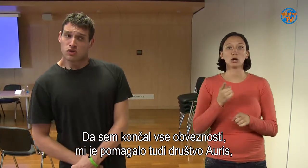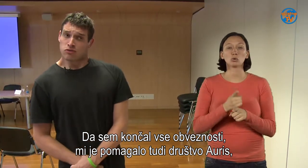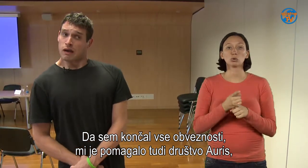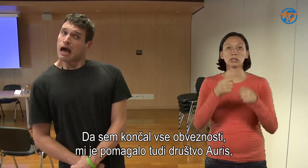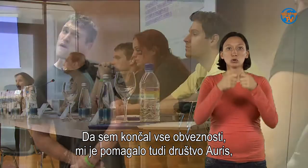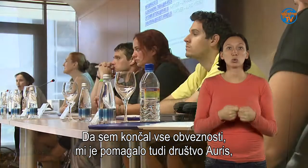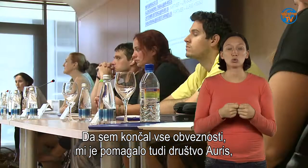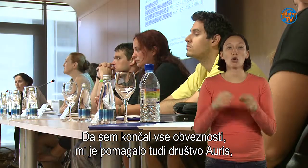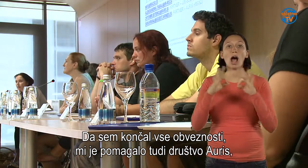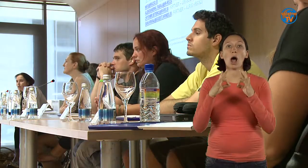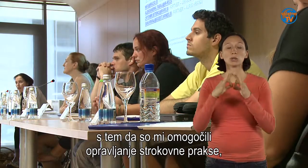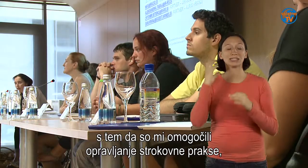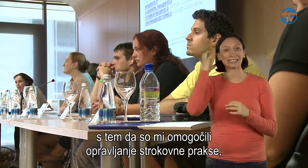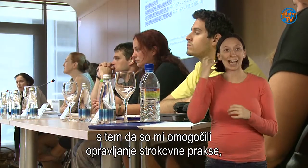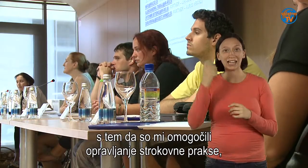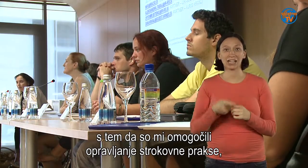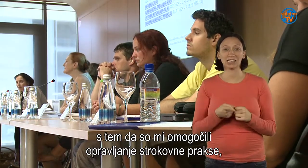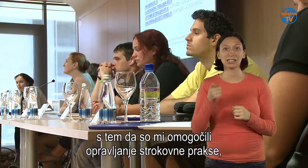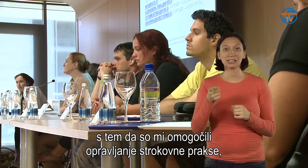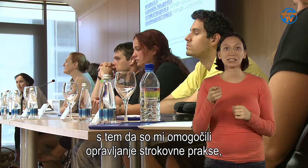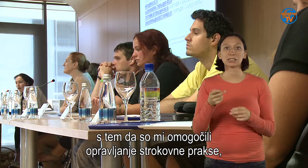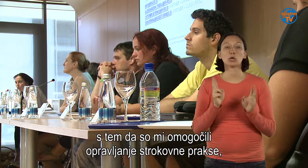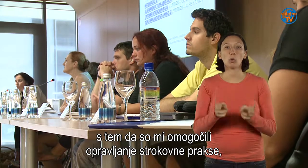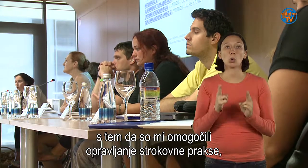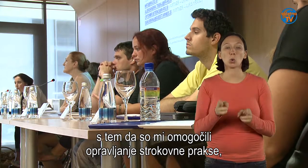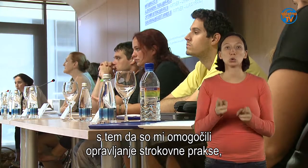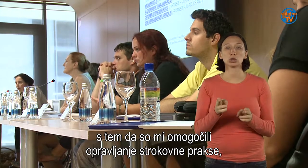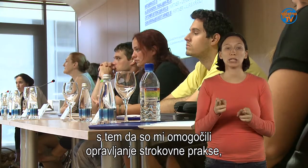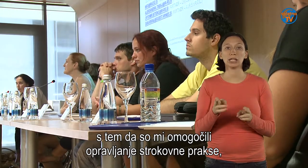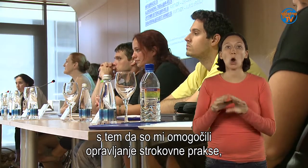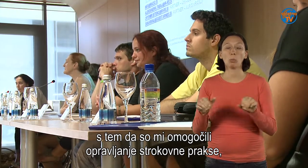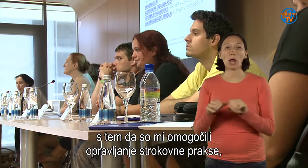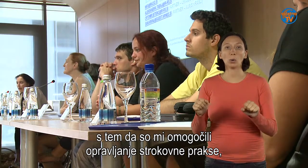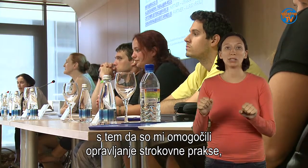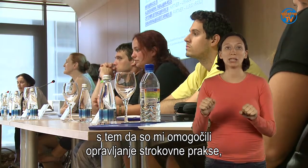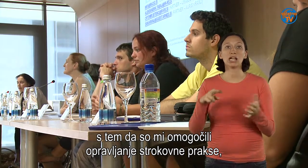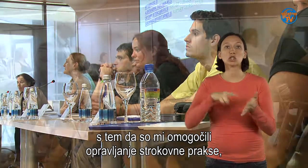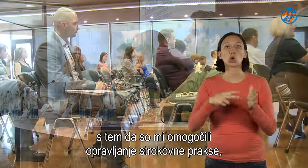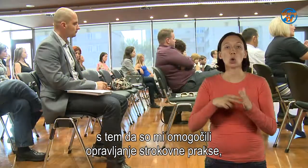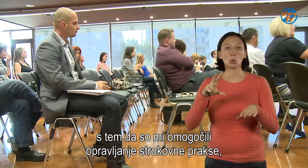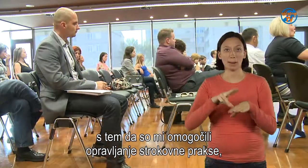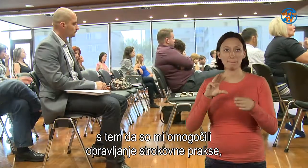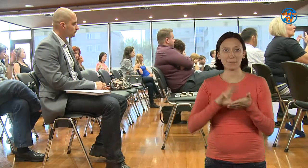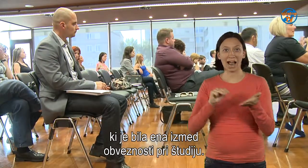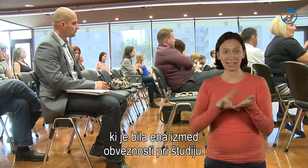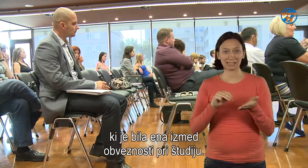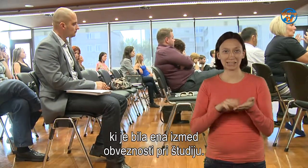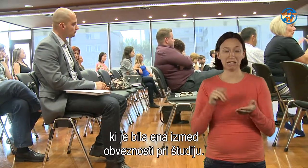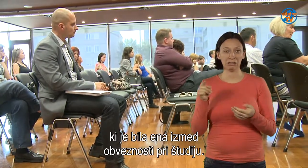društvo Auris, s tem, da so mi omogočili opravljanje strokovne prakse, ki je bila